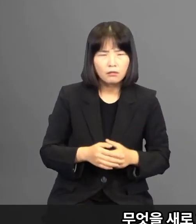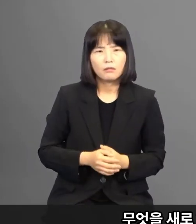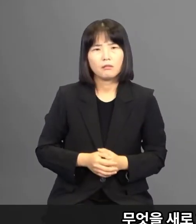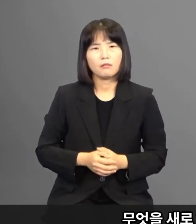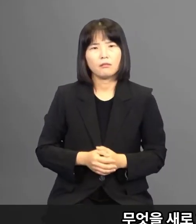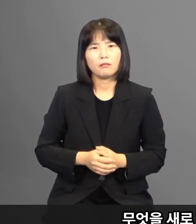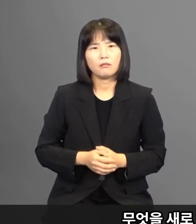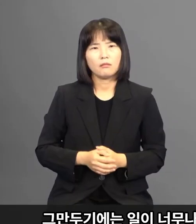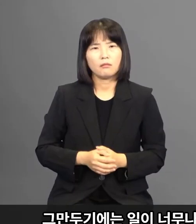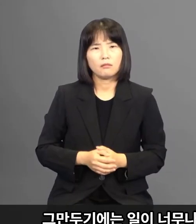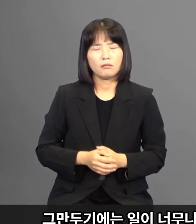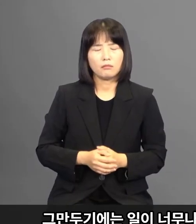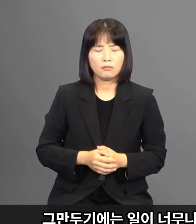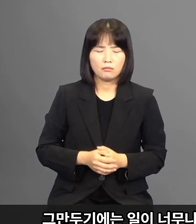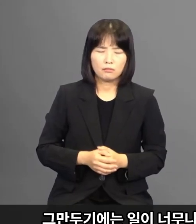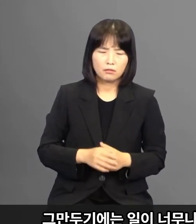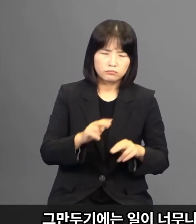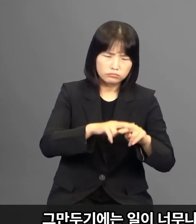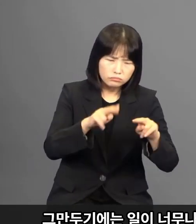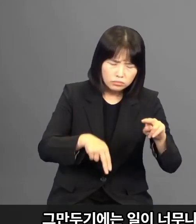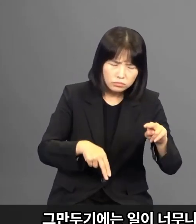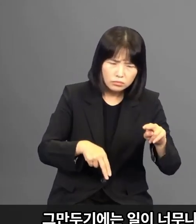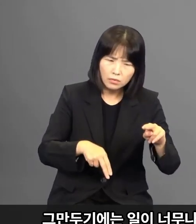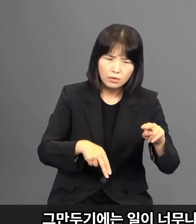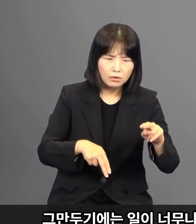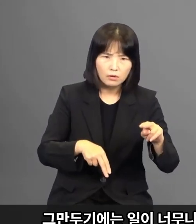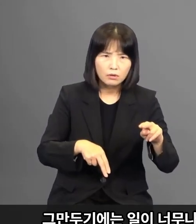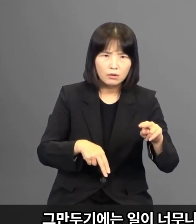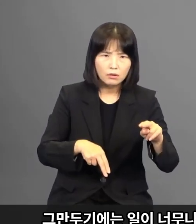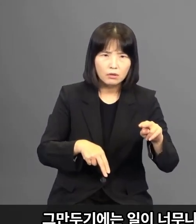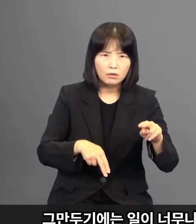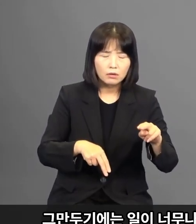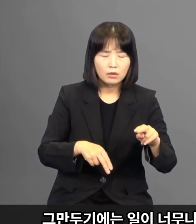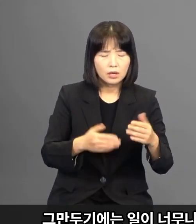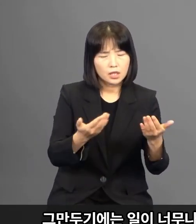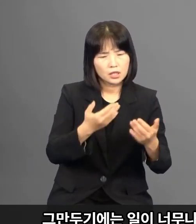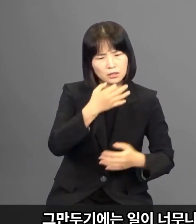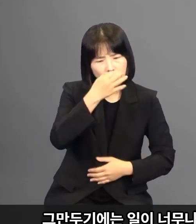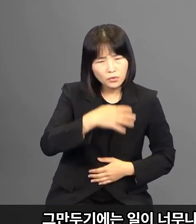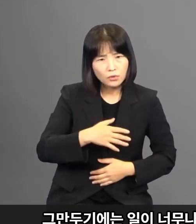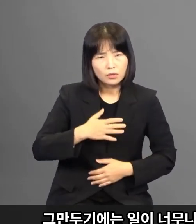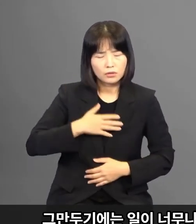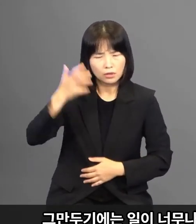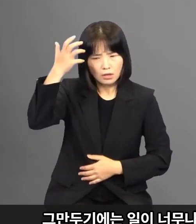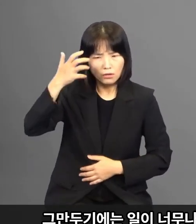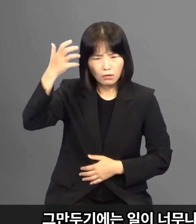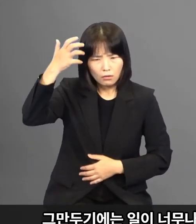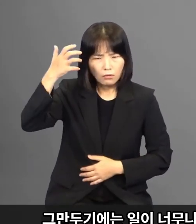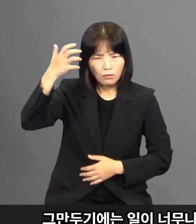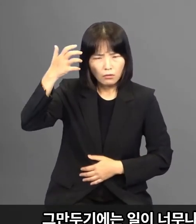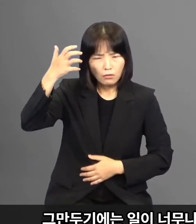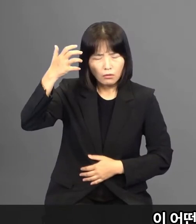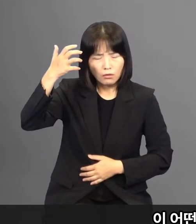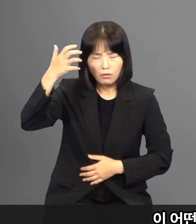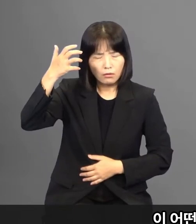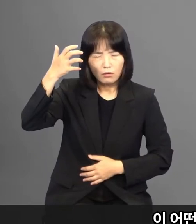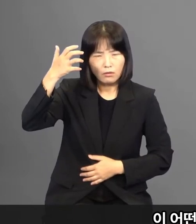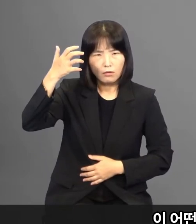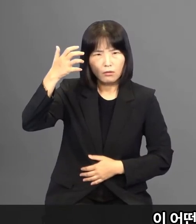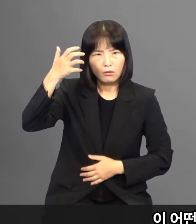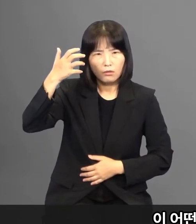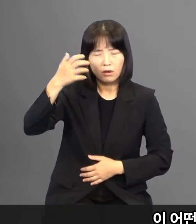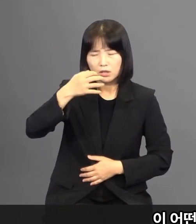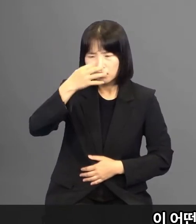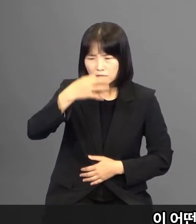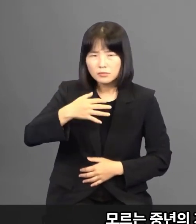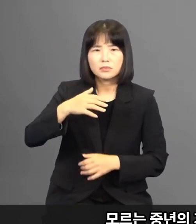좀 늦은 것 같고 그만두기에는 이 일이 너무나 고되고 내 영혼을 갉아먹는 것 같아서 이 어떤